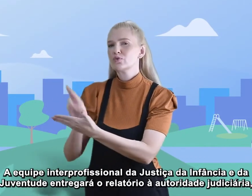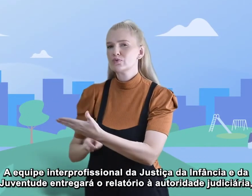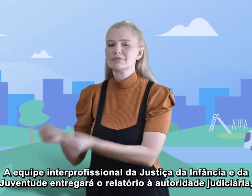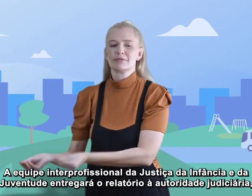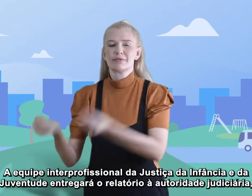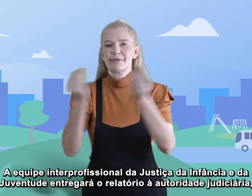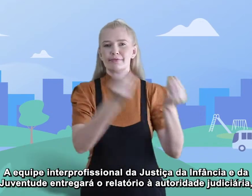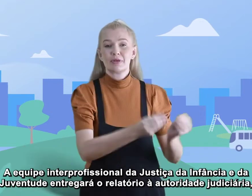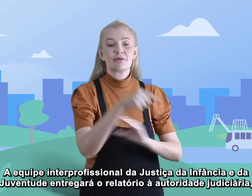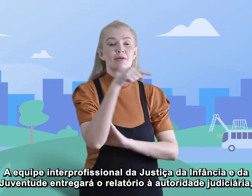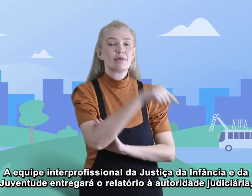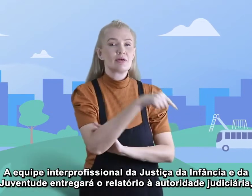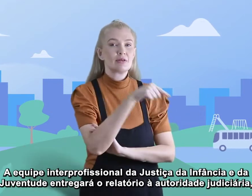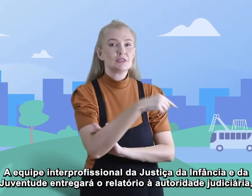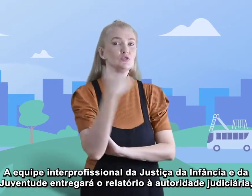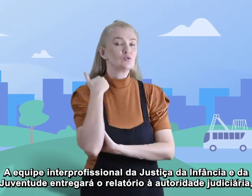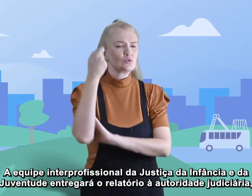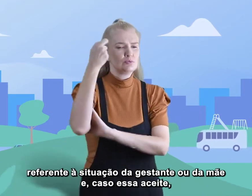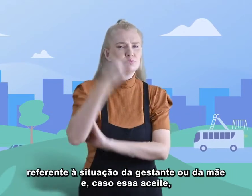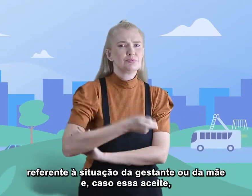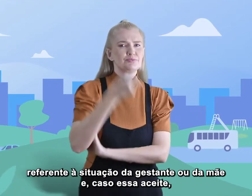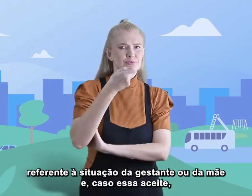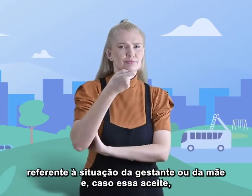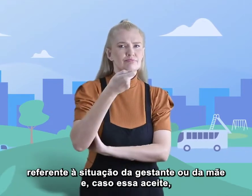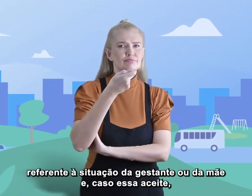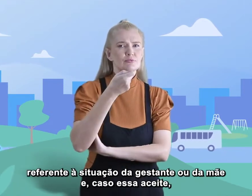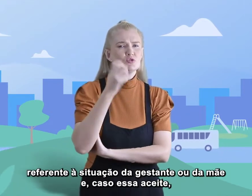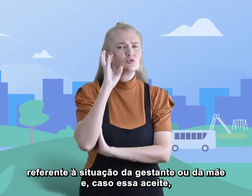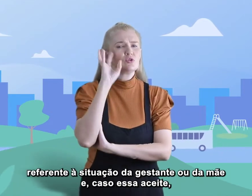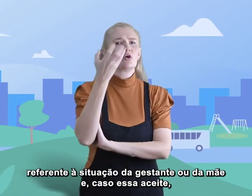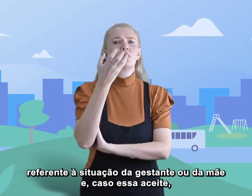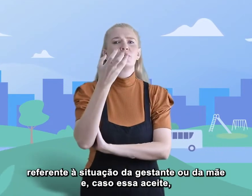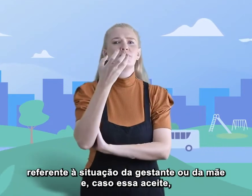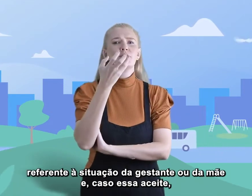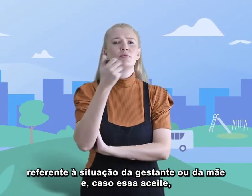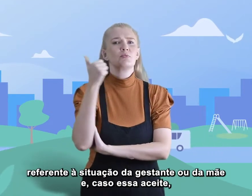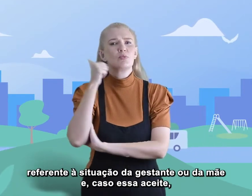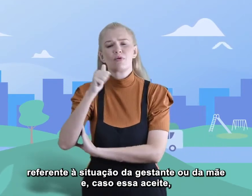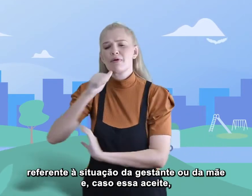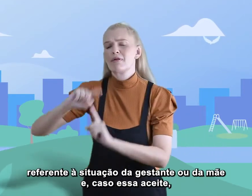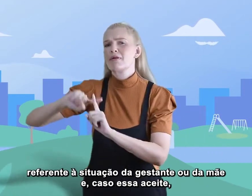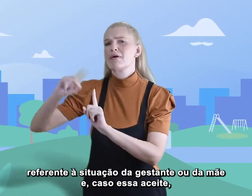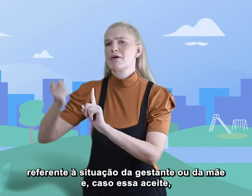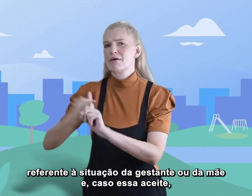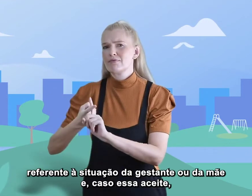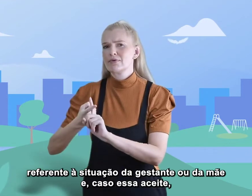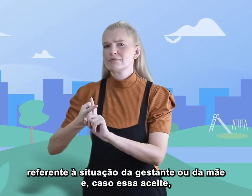relatório à autoridade judiciária, referente à situação da gestante ou da mãe, e caso essa